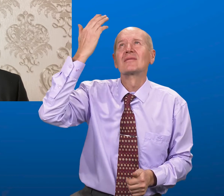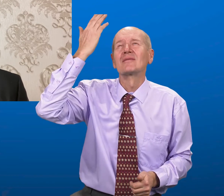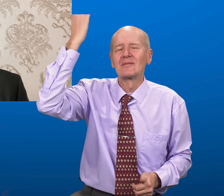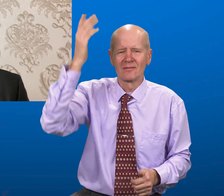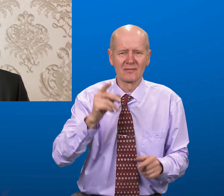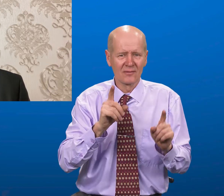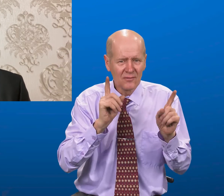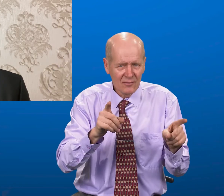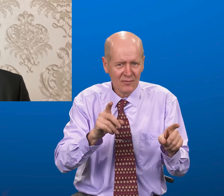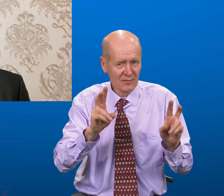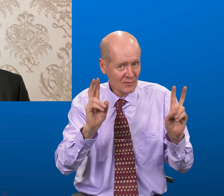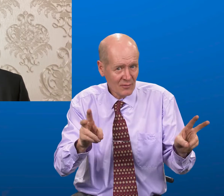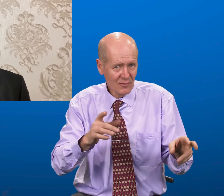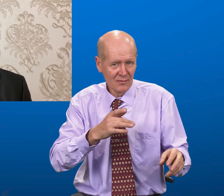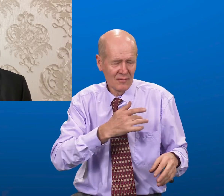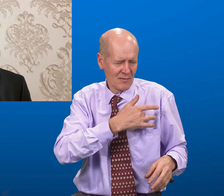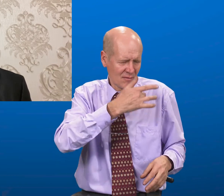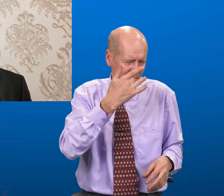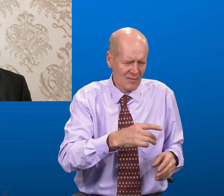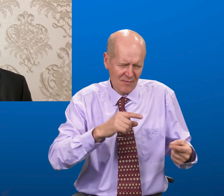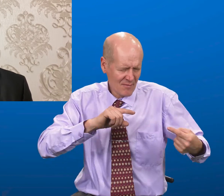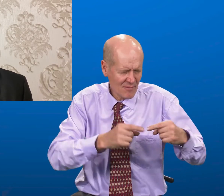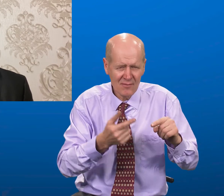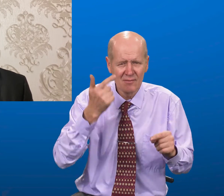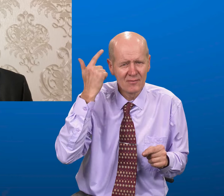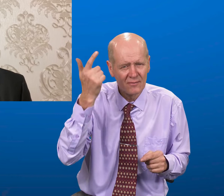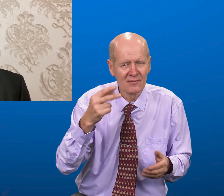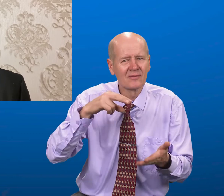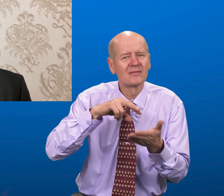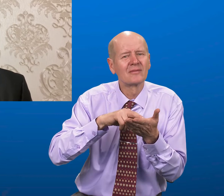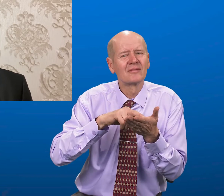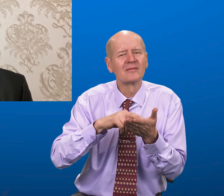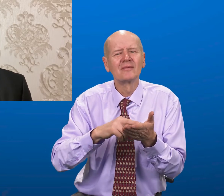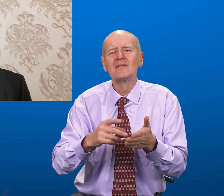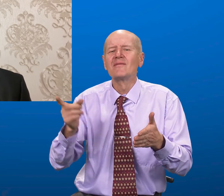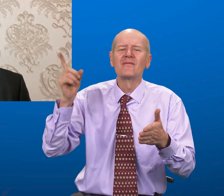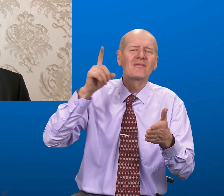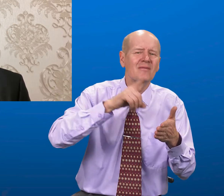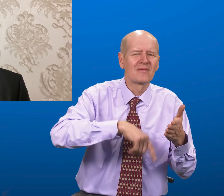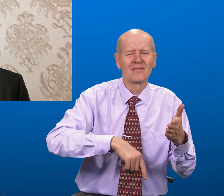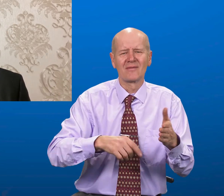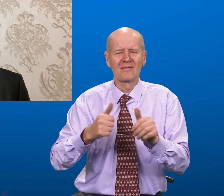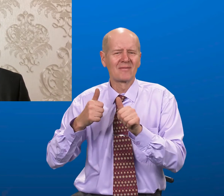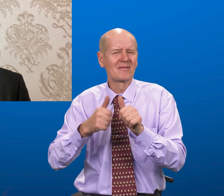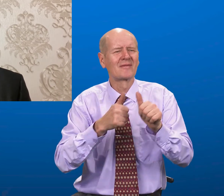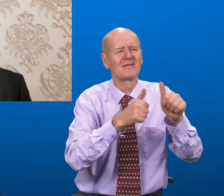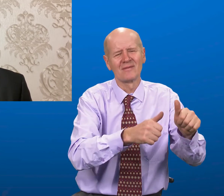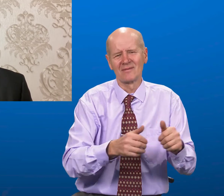последовал за Господом. Тот, кто ожесточался против Господа, стал